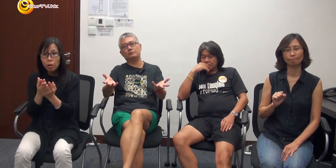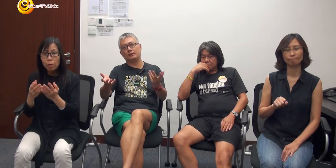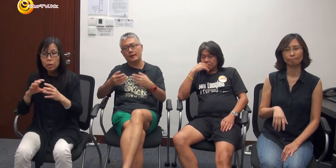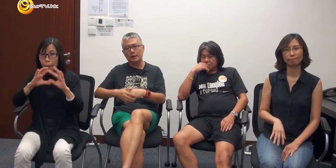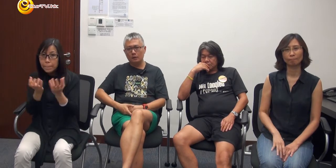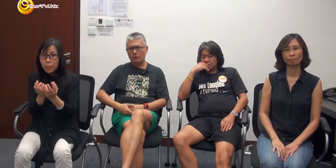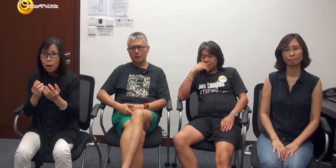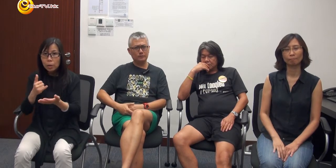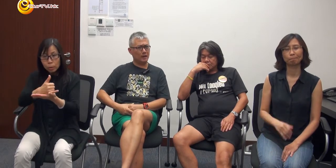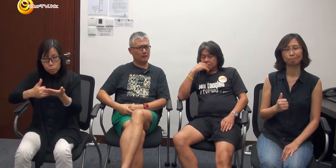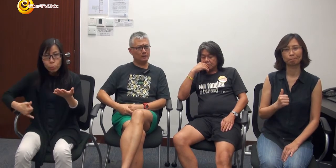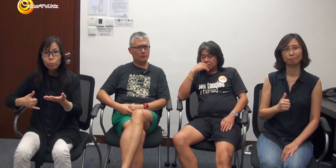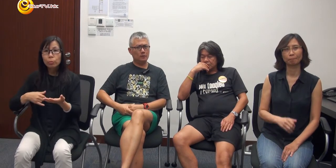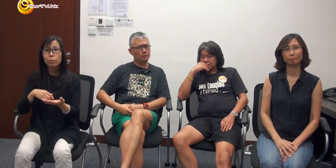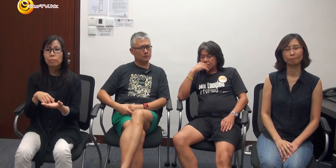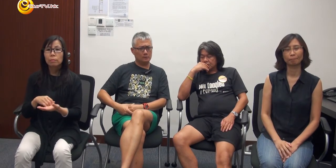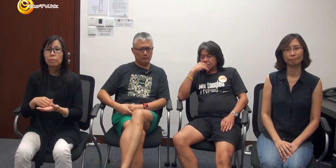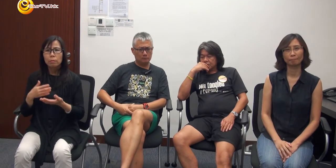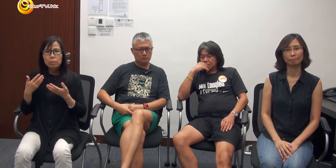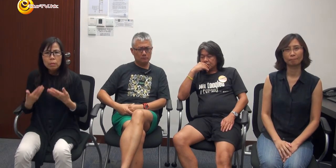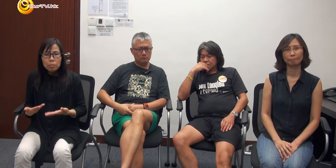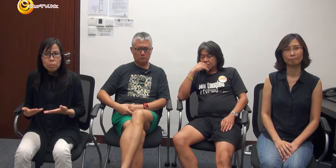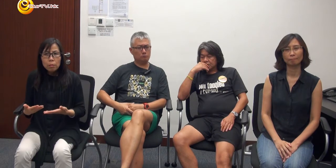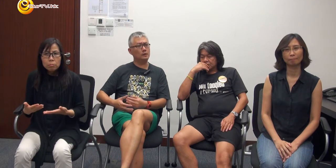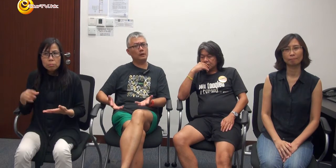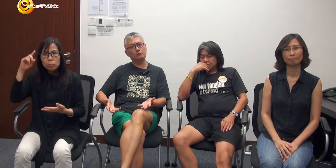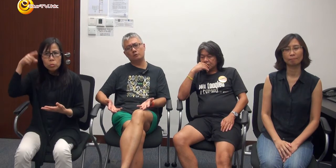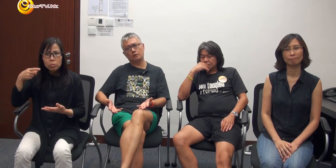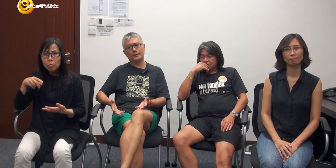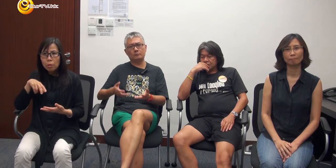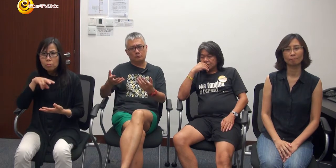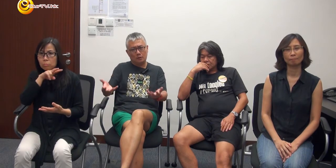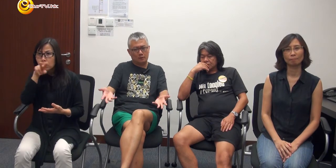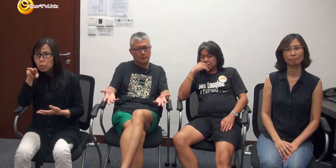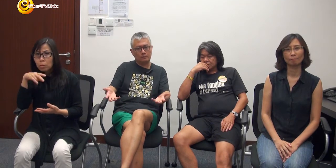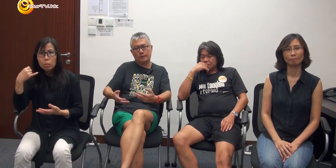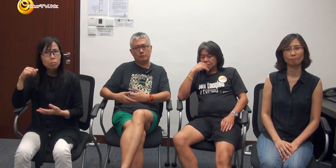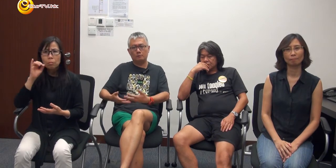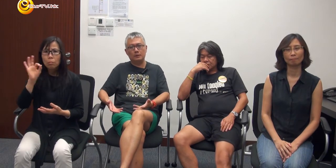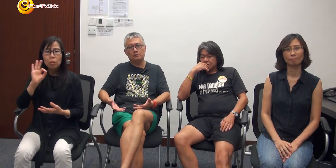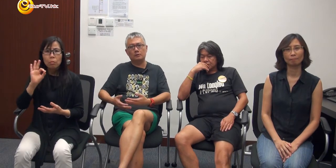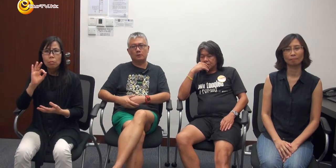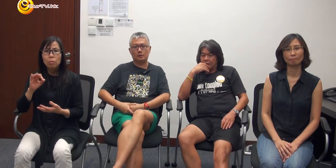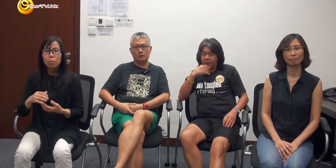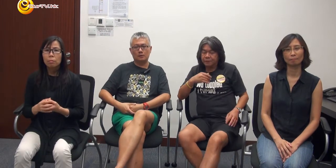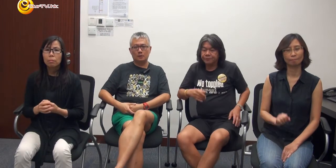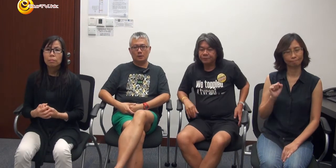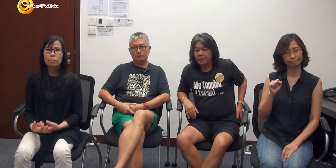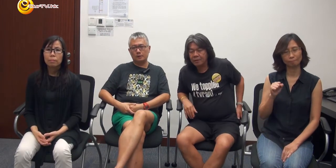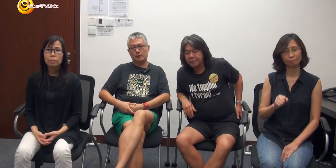掂咗啦。咁但係今日成日唔見影喎，嗰班港大本土派唔知去邊喎。係。咁所以我又